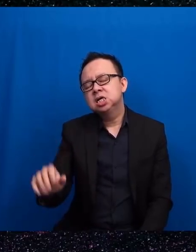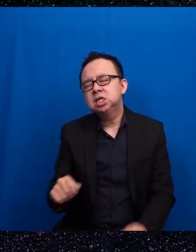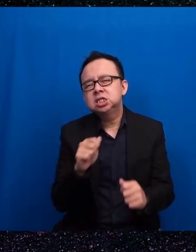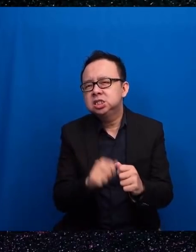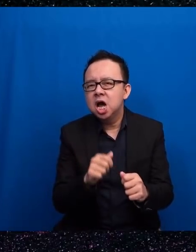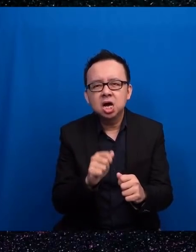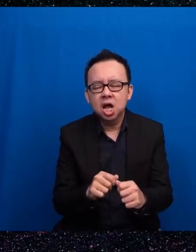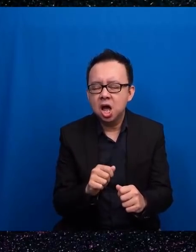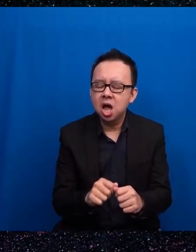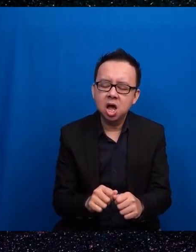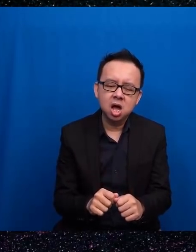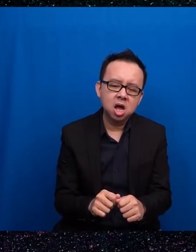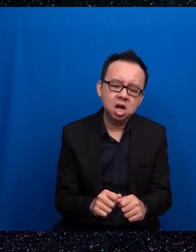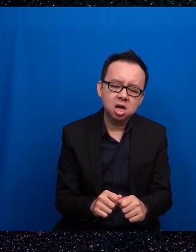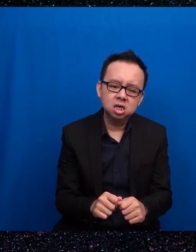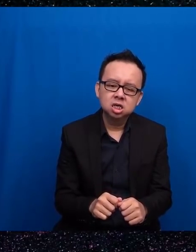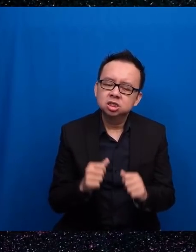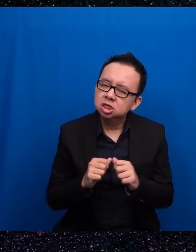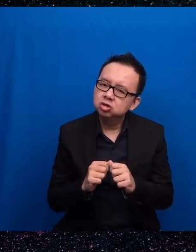Dia kerjakan